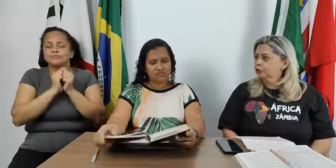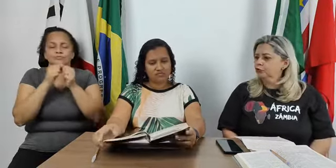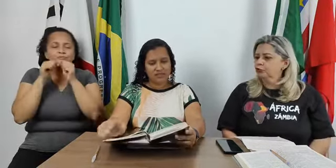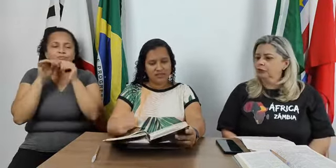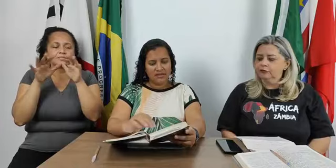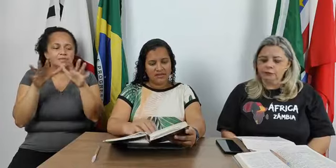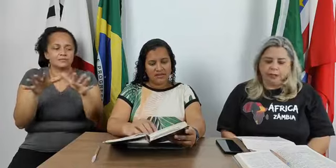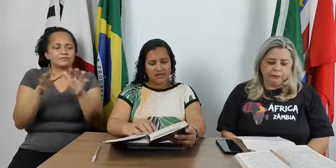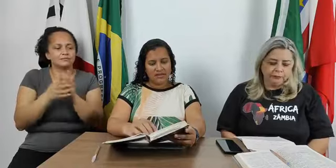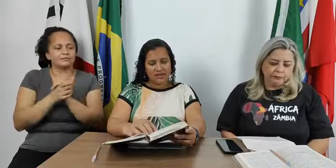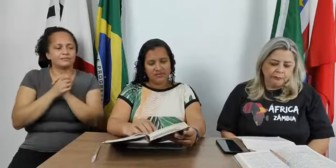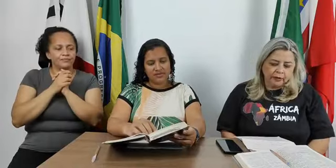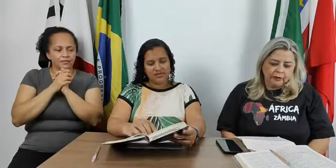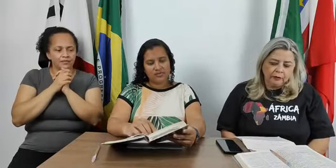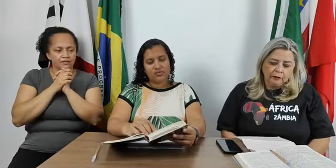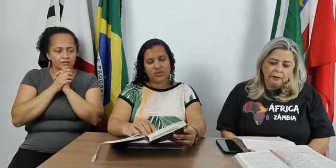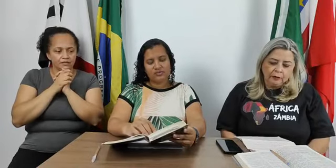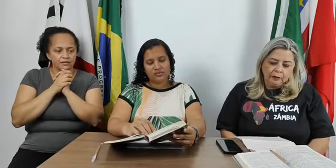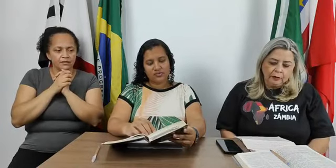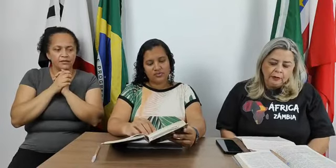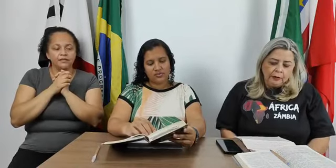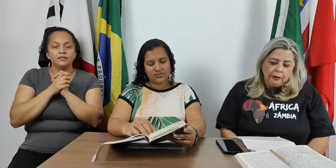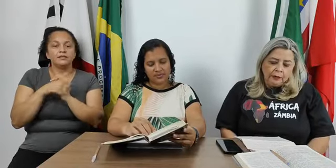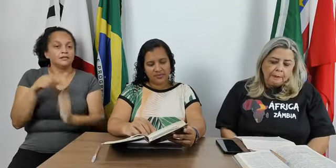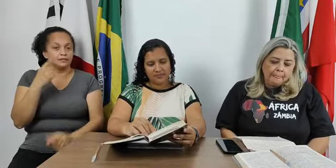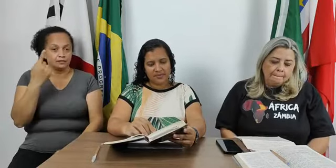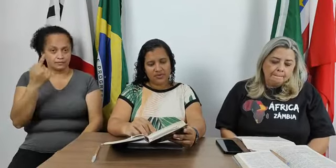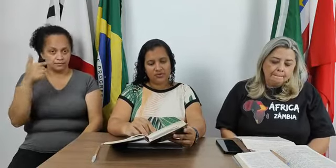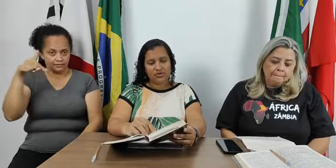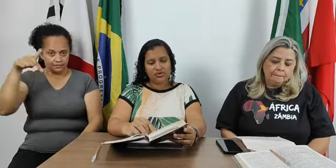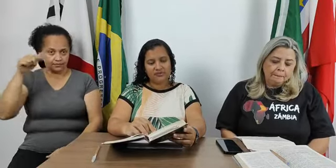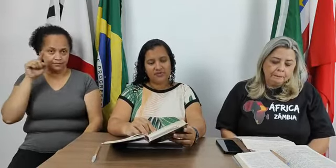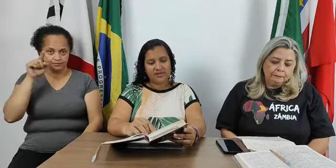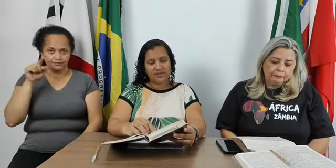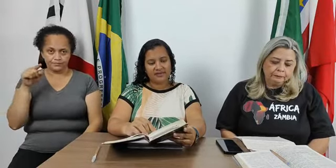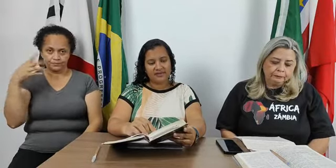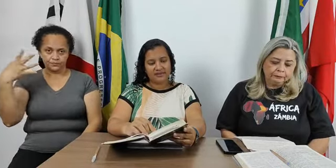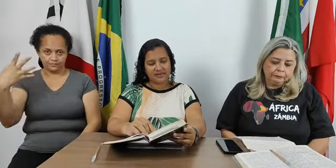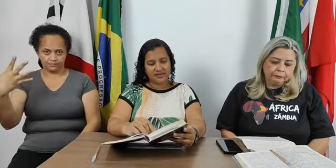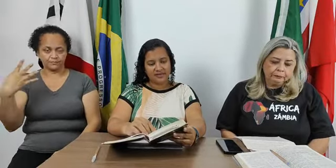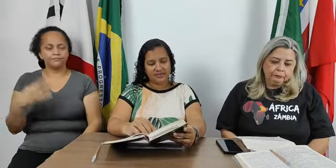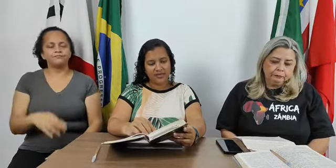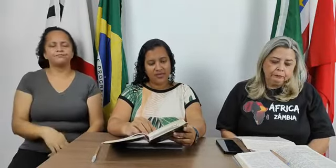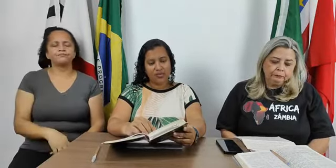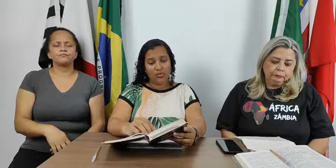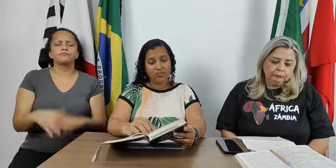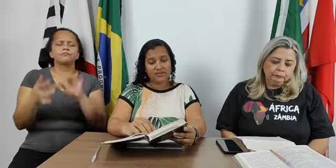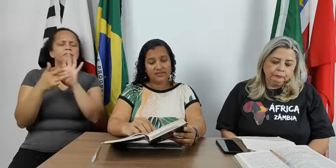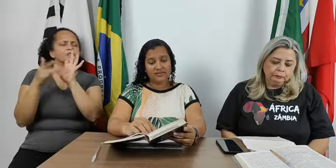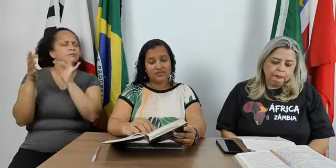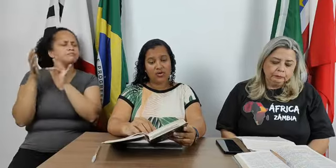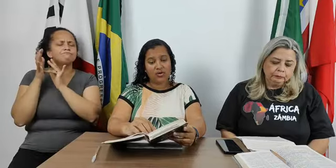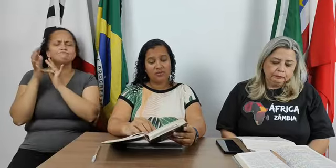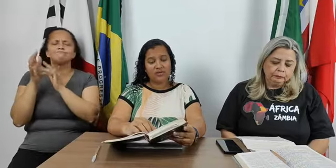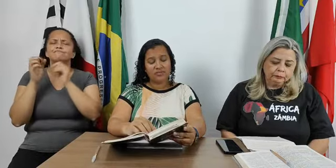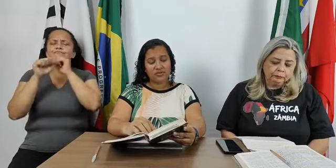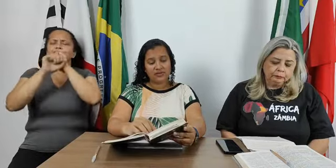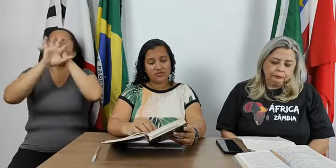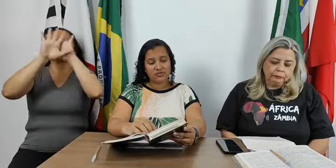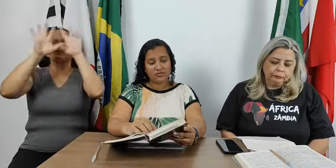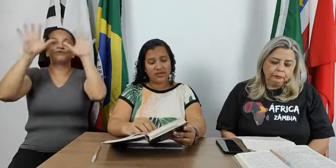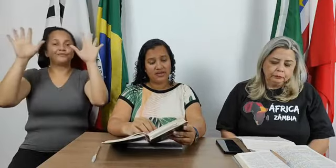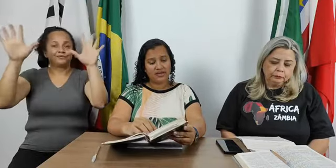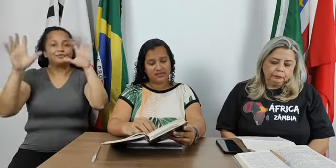discípulos. Pode continuar, Fabinho. Aí versículo 4 continua aqui. Eu te glorifiquei aqui na terra, completando a obra que